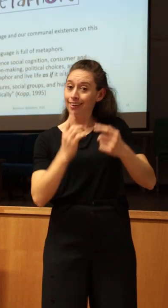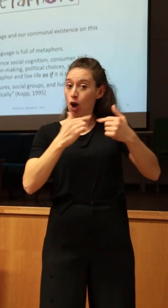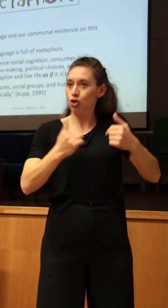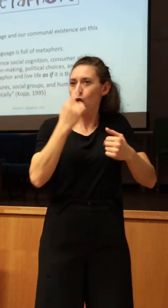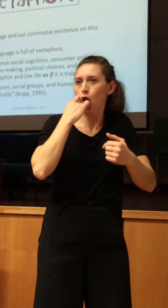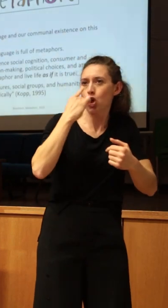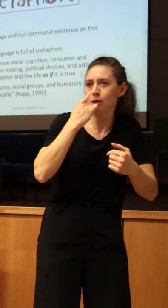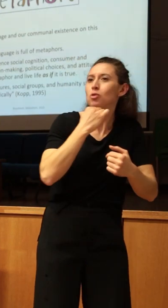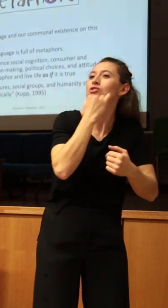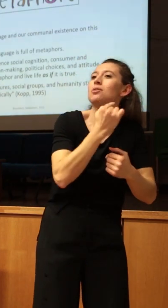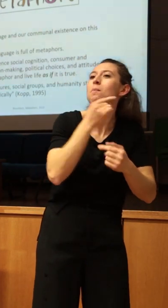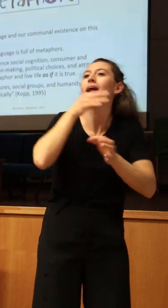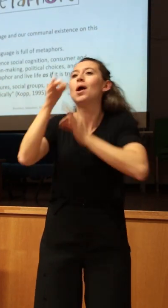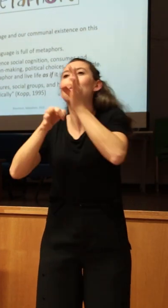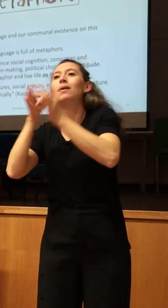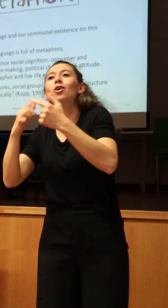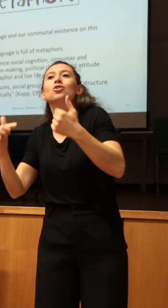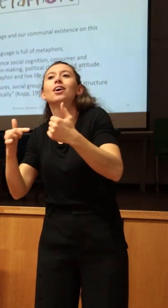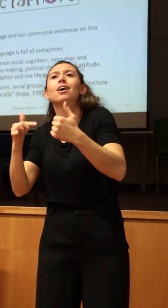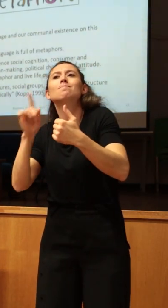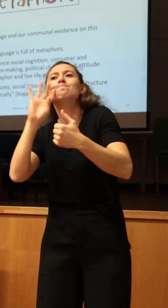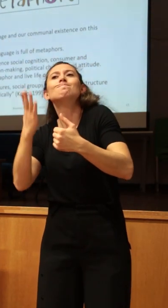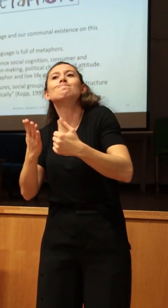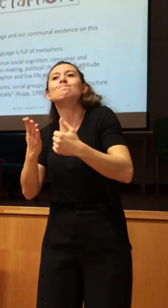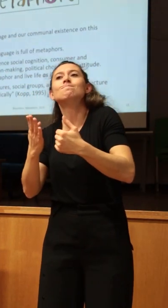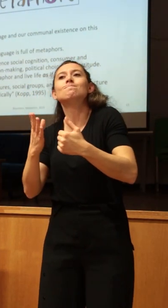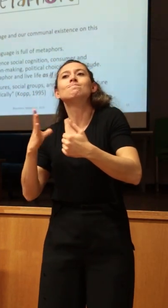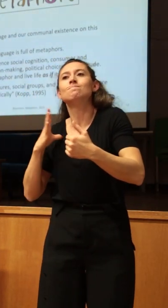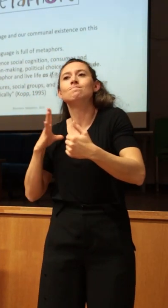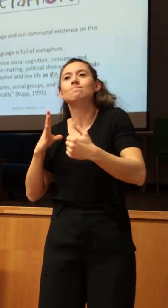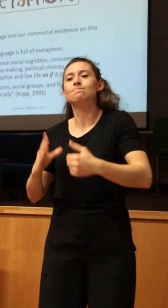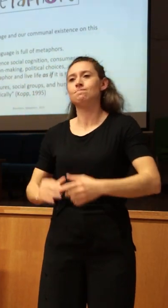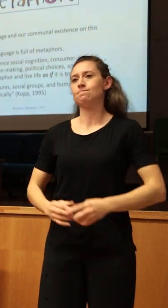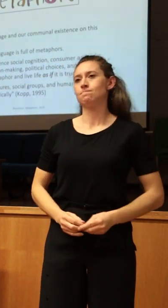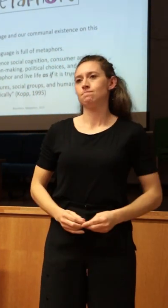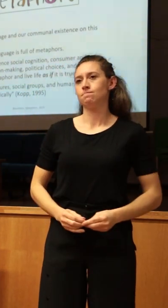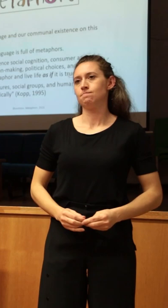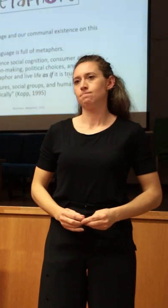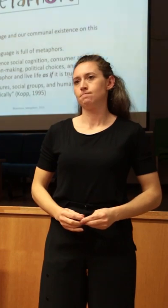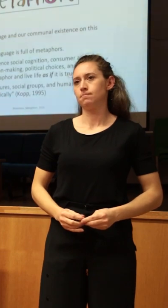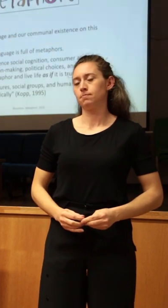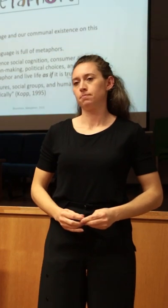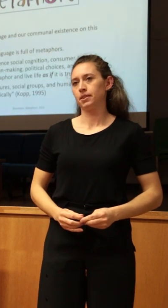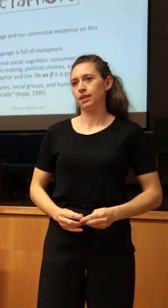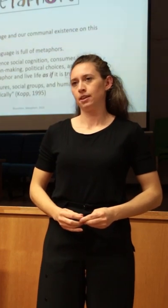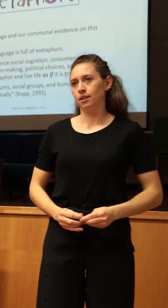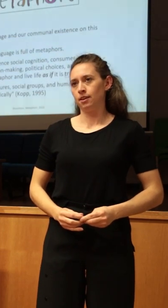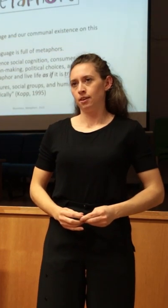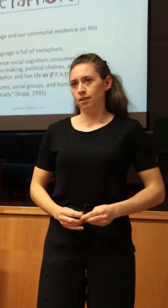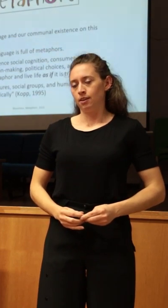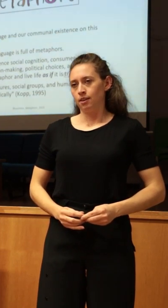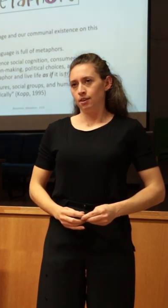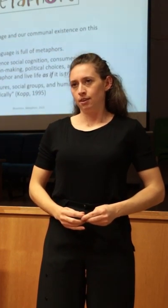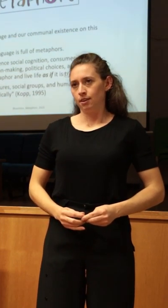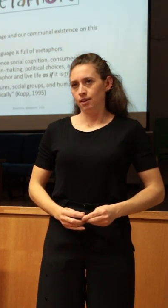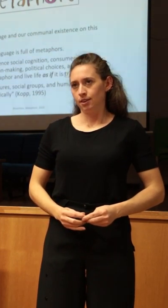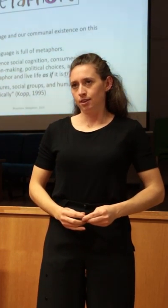conocemos para explicar lo que todavía no conocemos. And it's not just what's known and all sensory. Well, we can